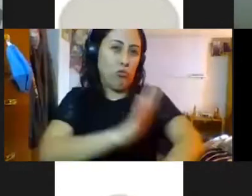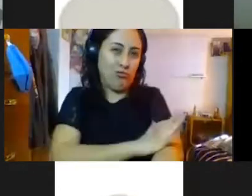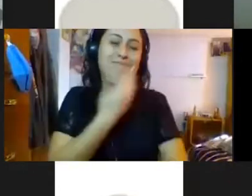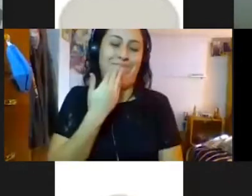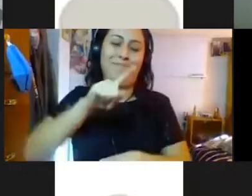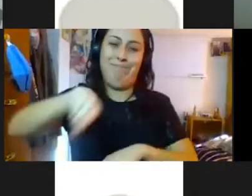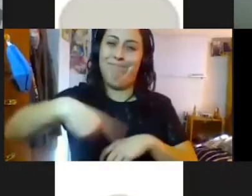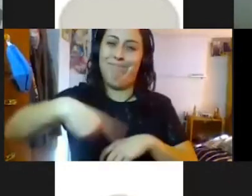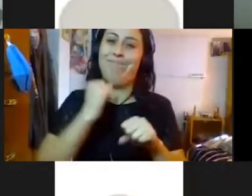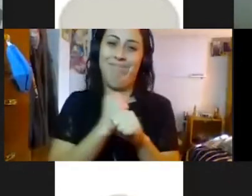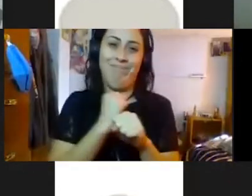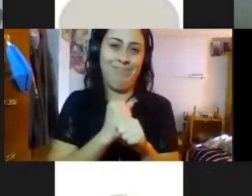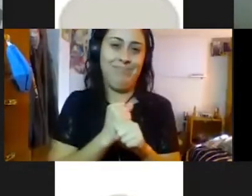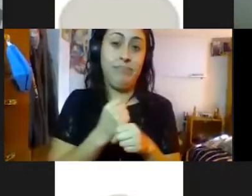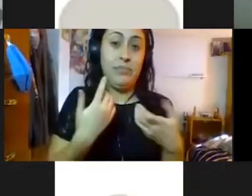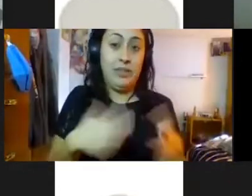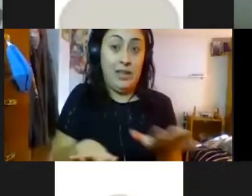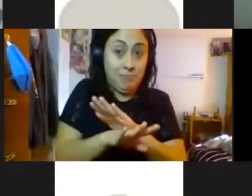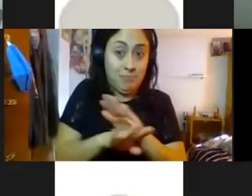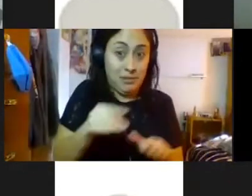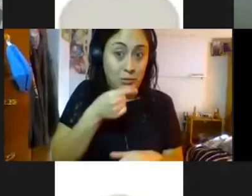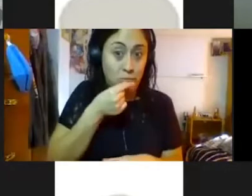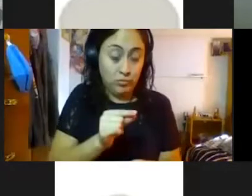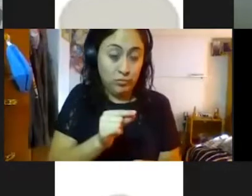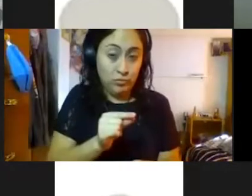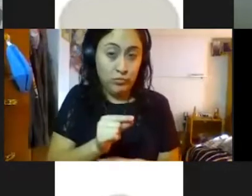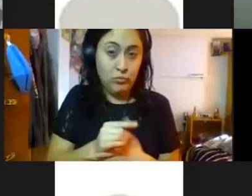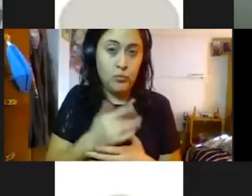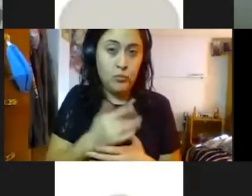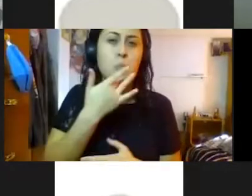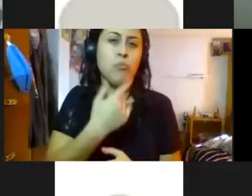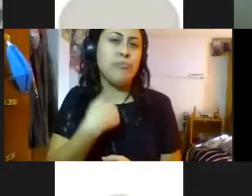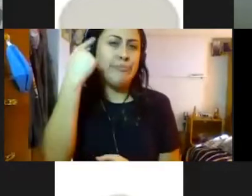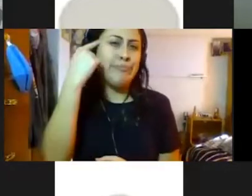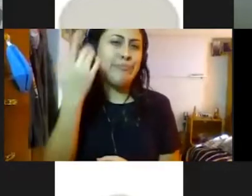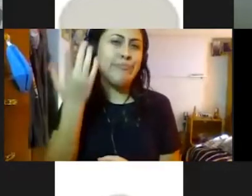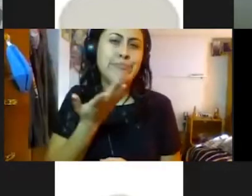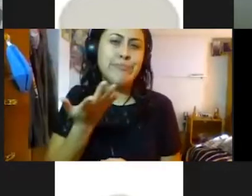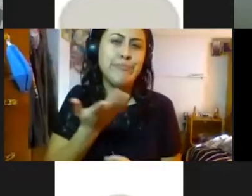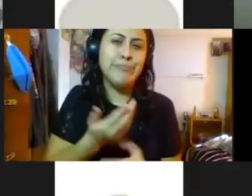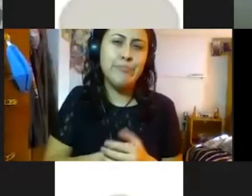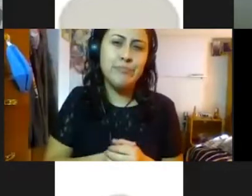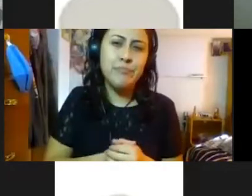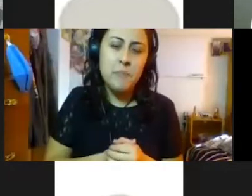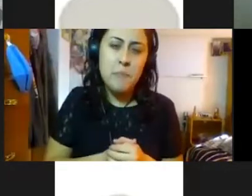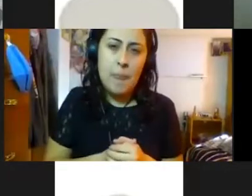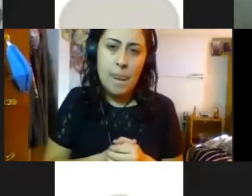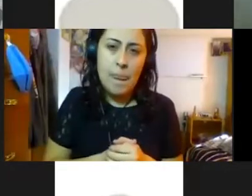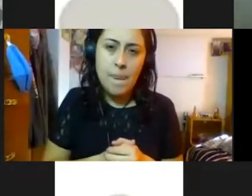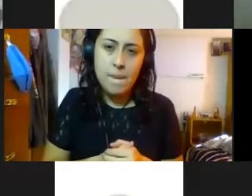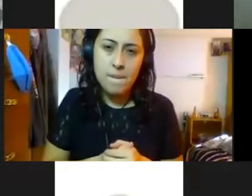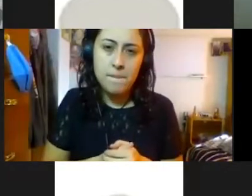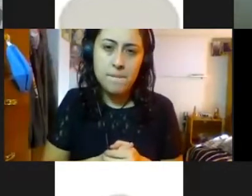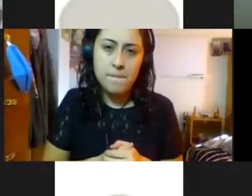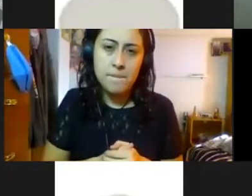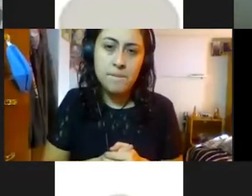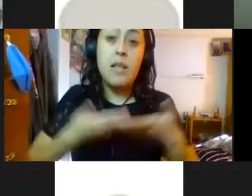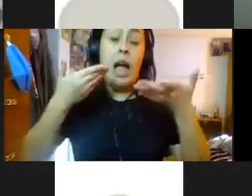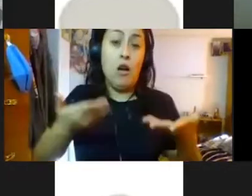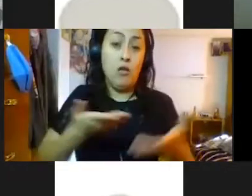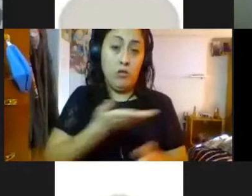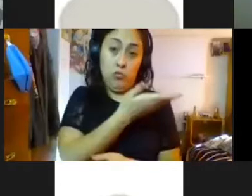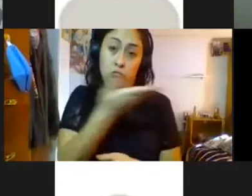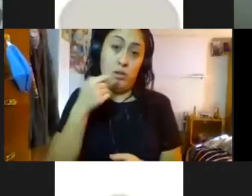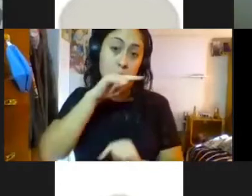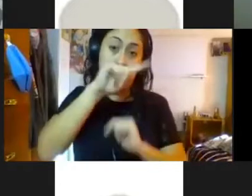Ya para ir finalizando, pero porque yo creo que aquí dejemos ahora el espacio a las preguntas. Hay